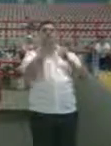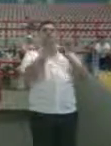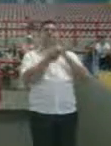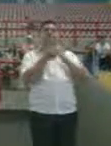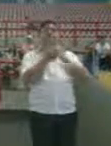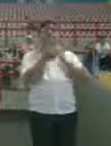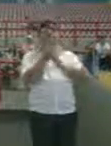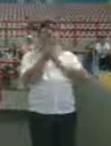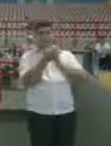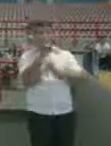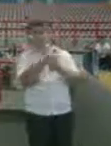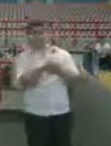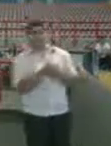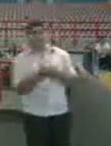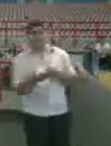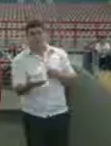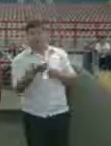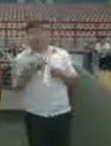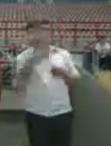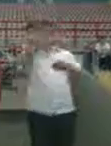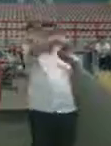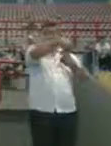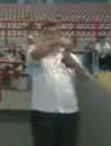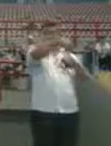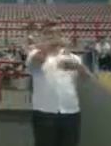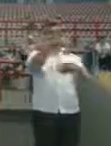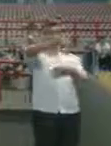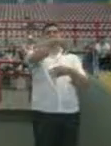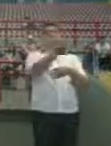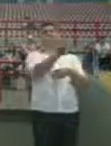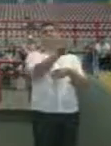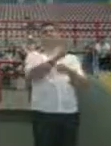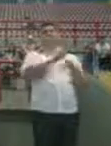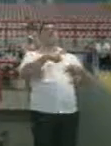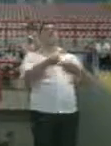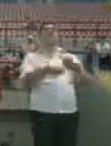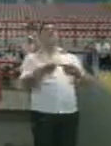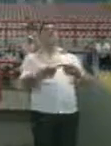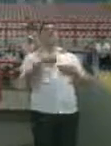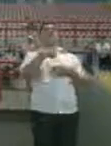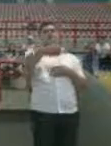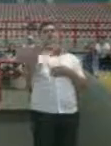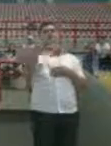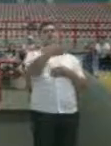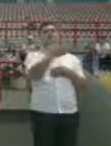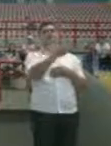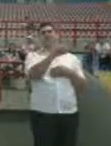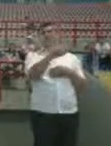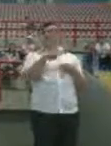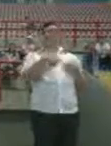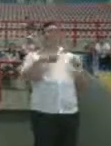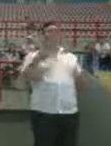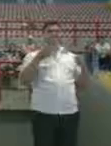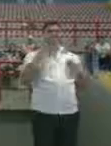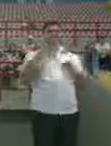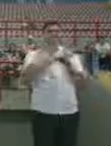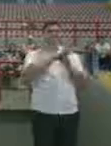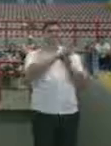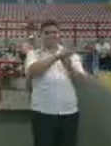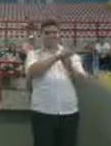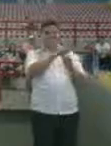50, 60, concentração industrial. Nos anos 70, a região sudeste começa a saturar. Então